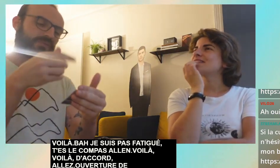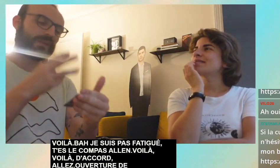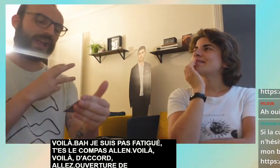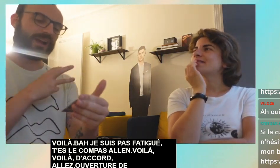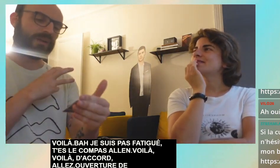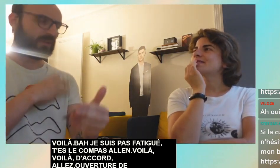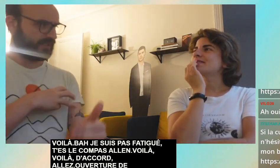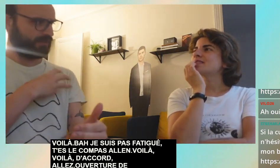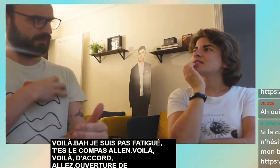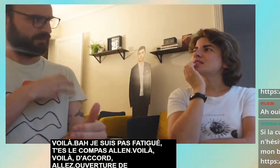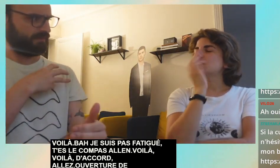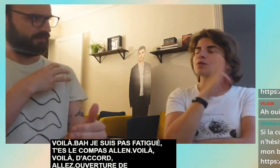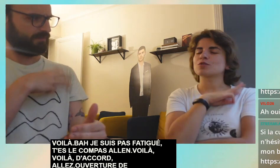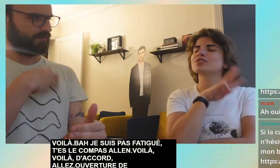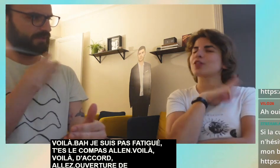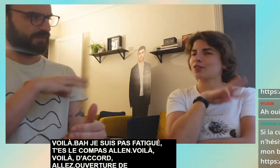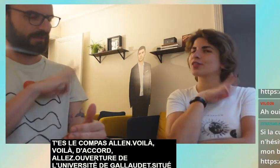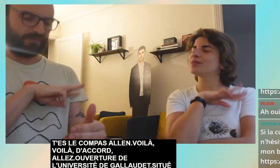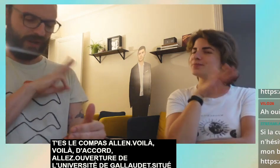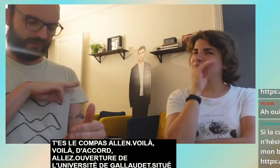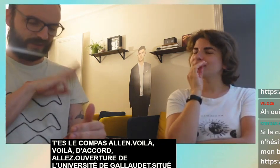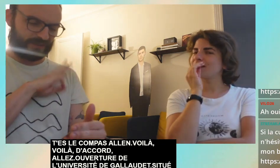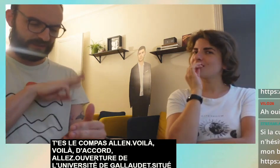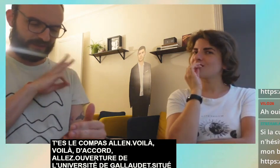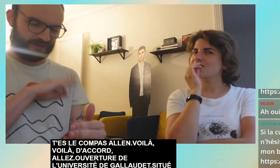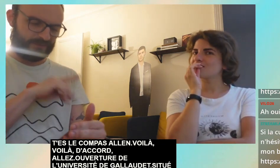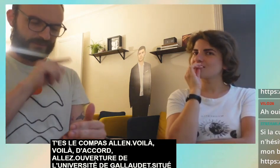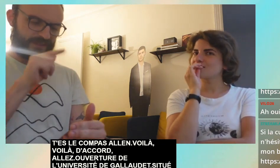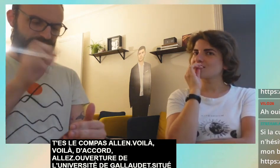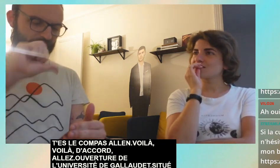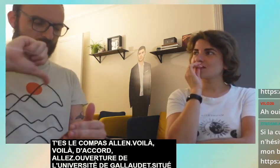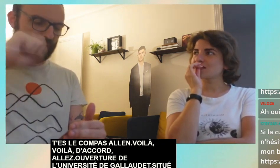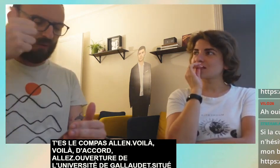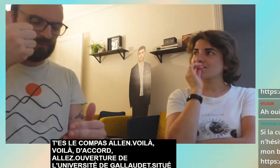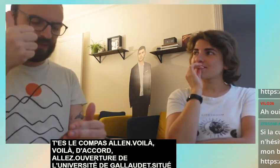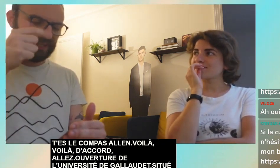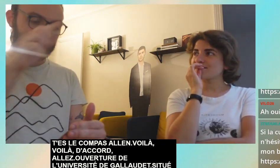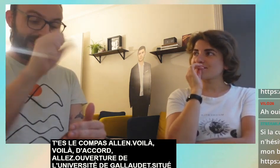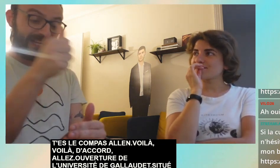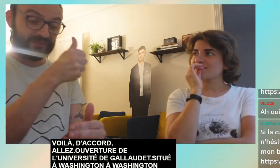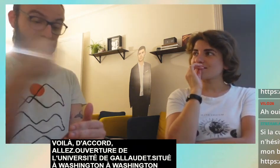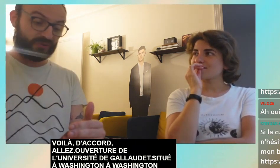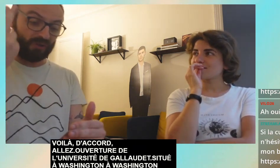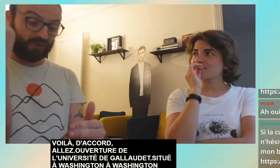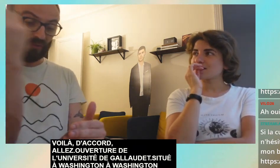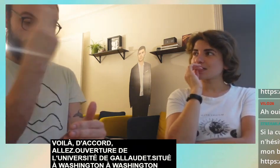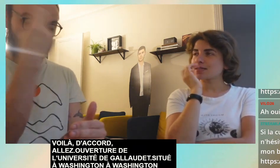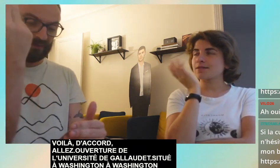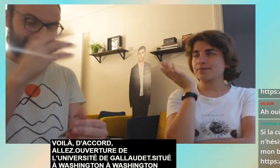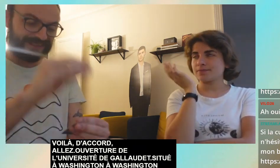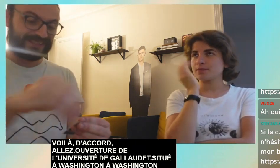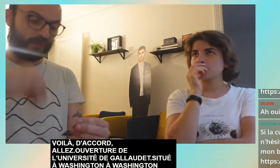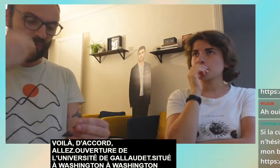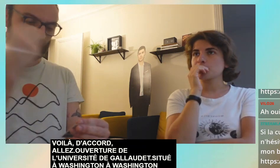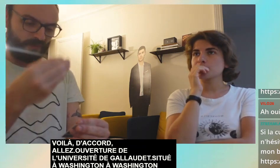Située à Washington. À Washington, c'est la première et la seule université au